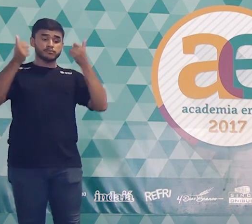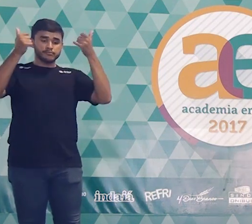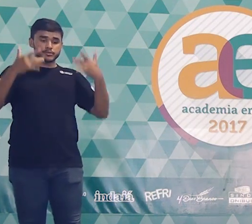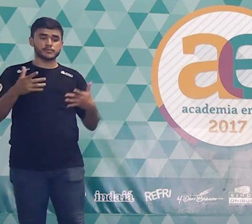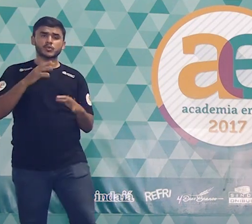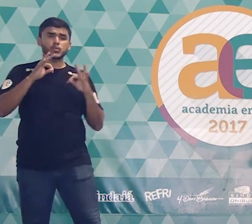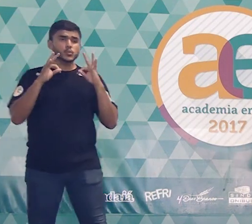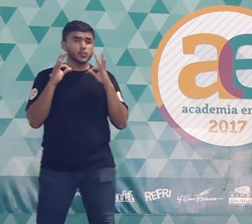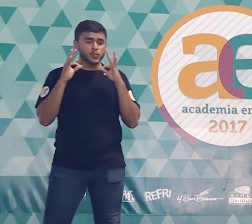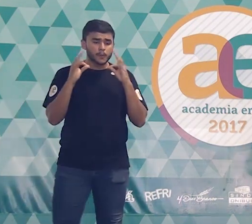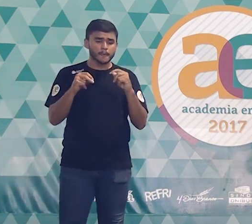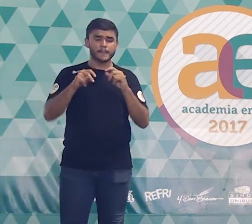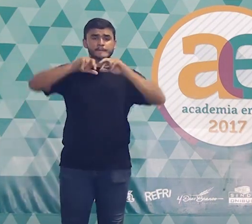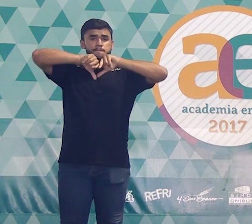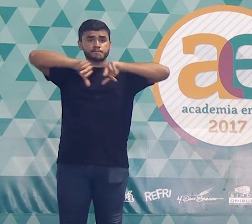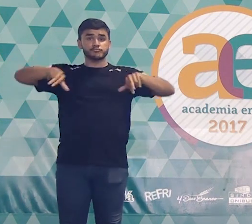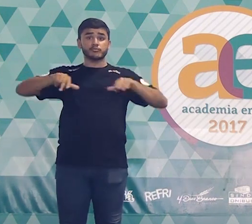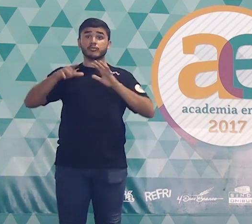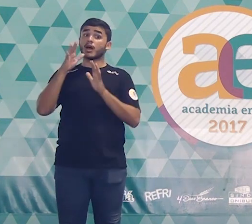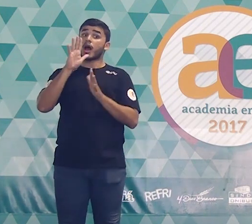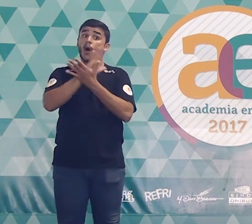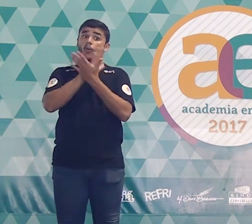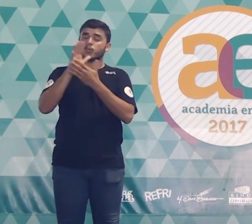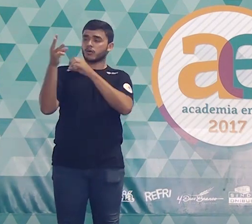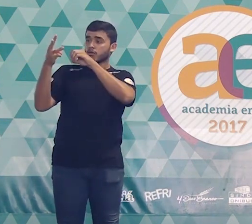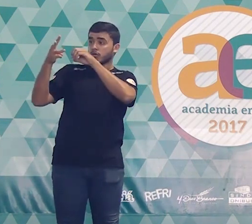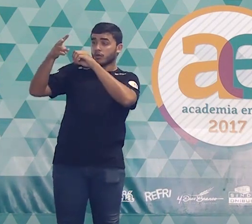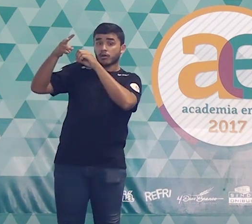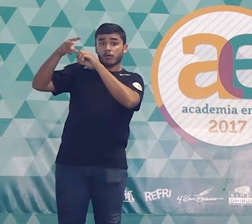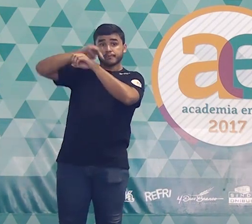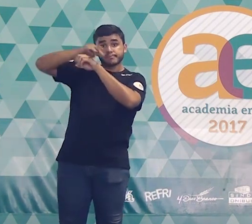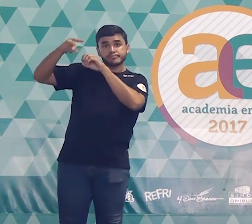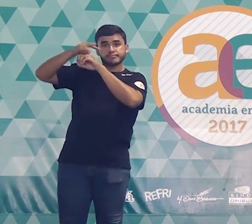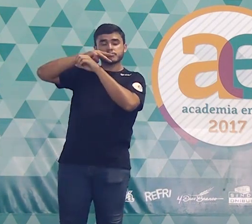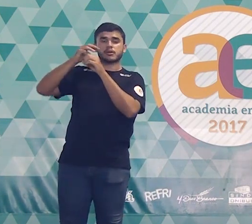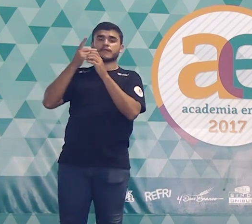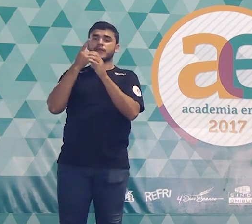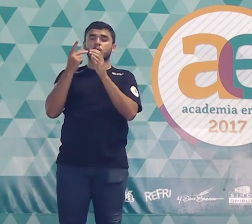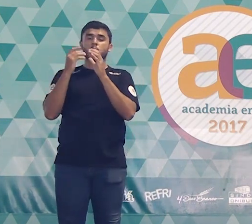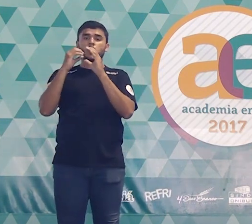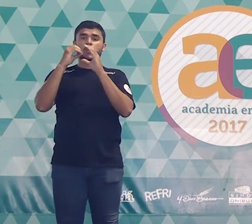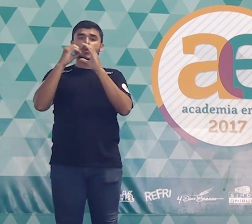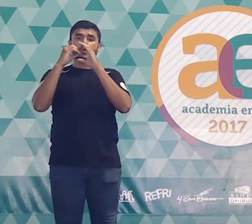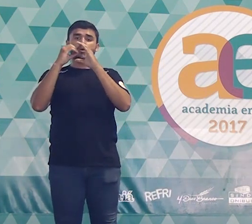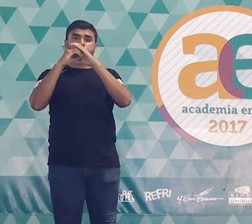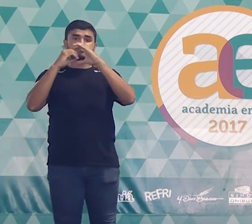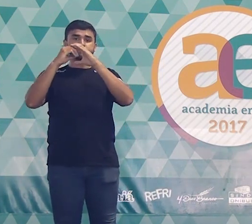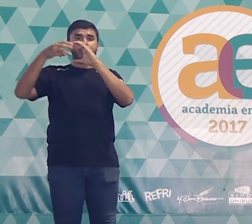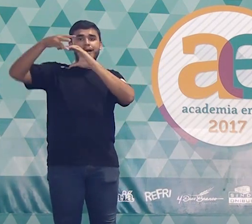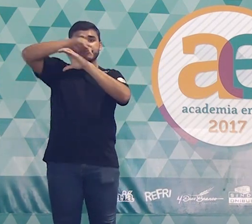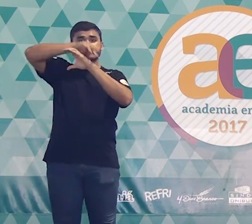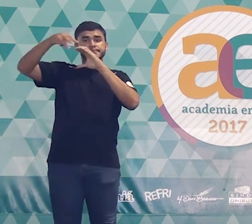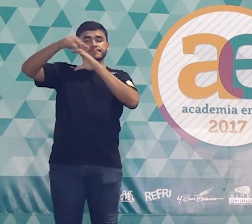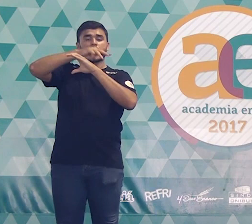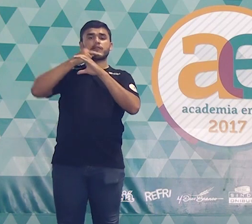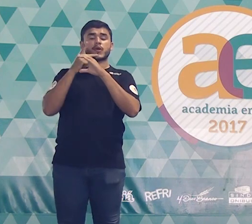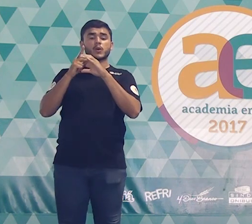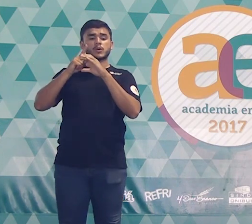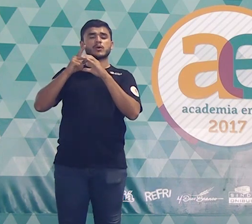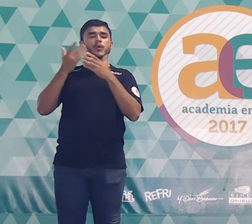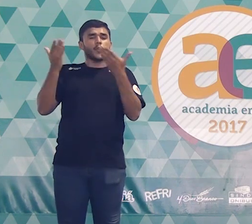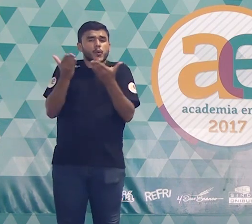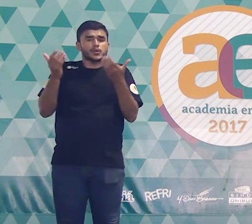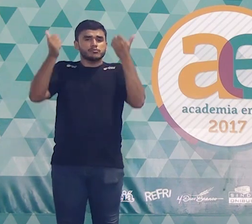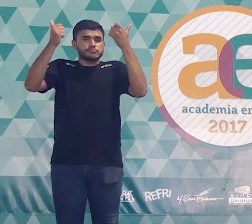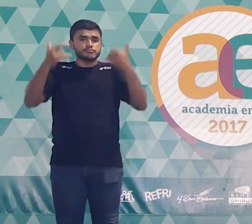o liso, o complexo de Golgi, o próprio núcleo, mitocôndria, lisossomo, que a gente vai ver todas elas, vamos com calma,